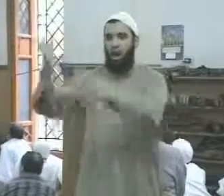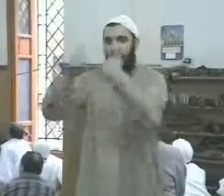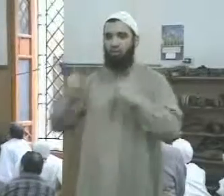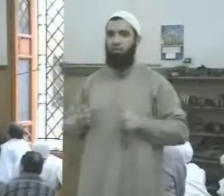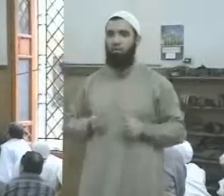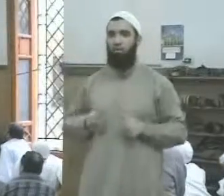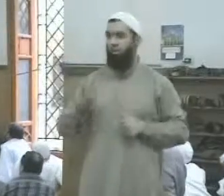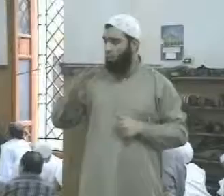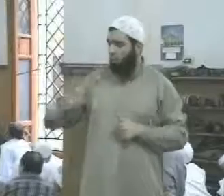الوقت متروك لك.